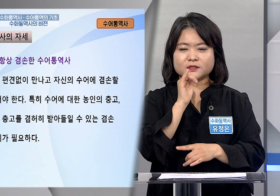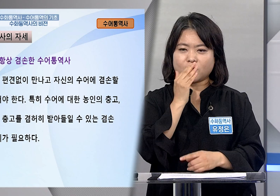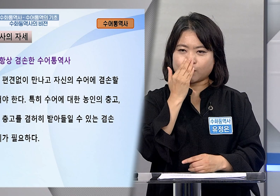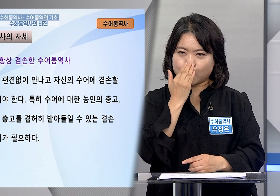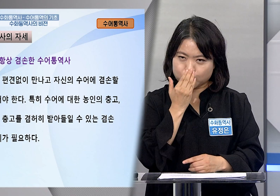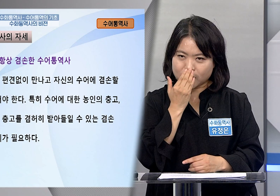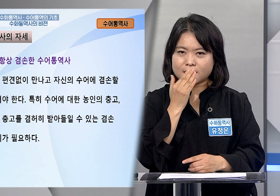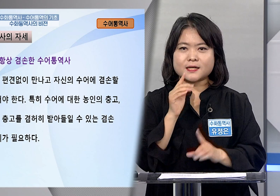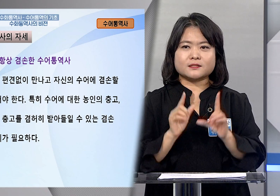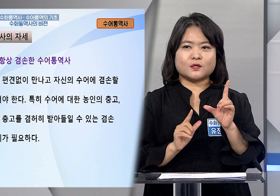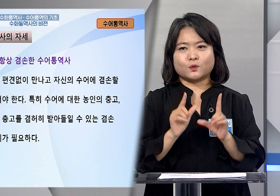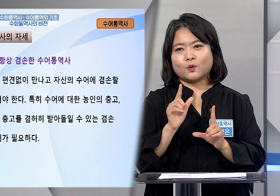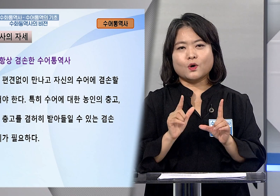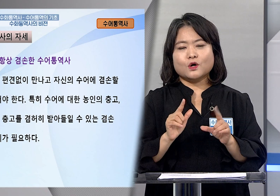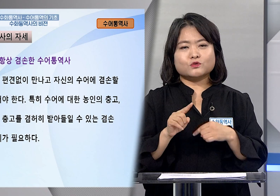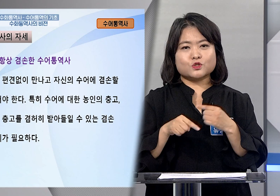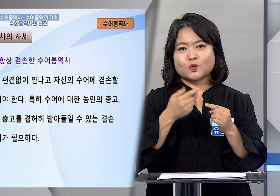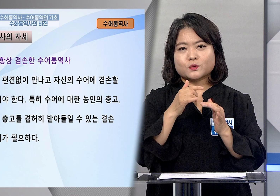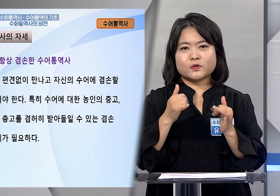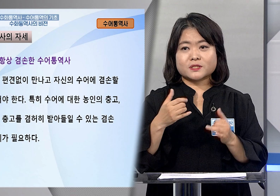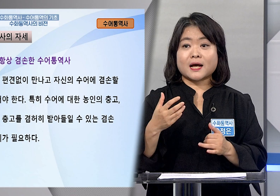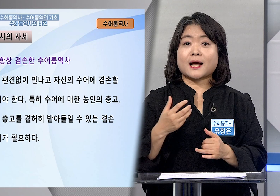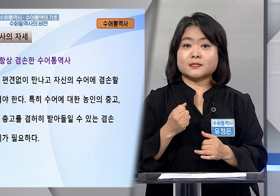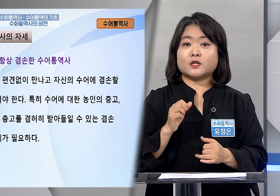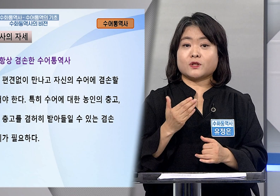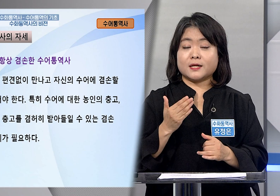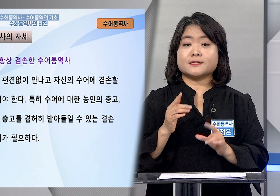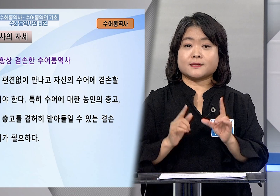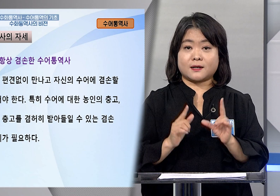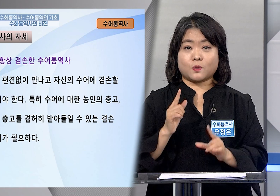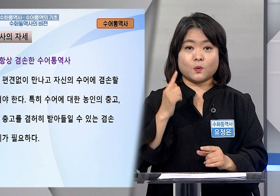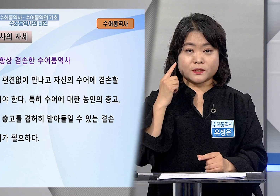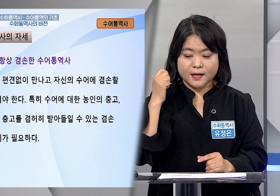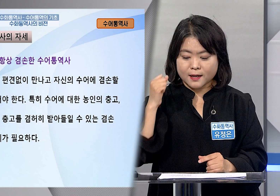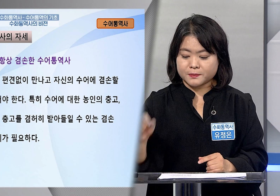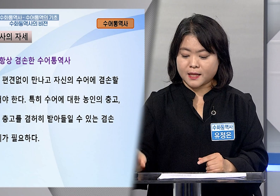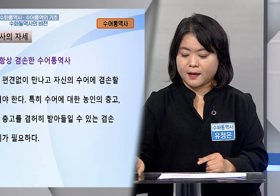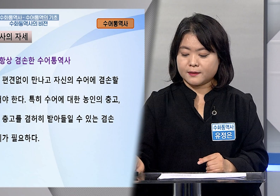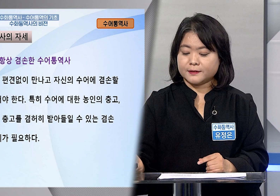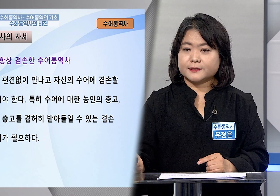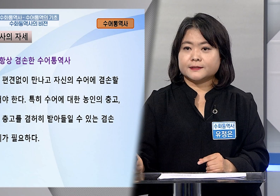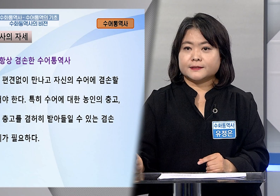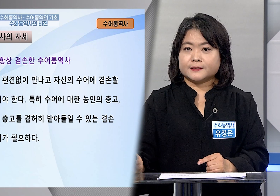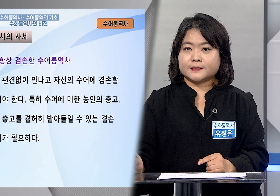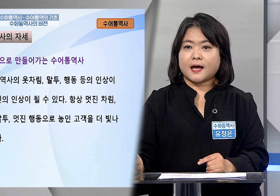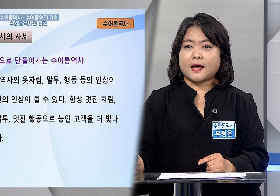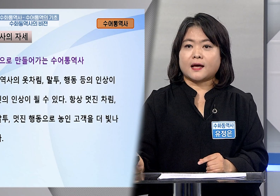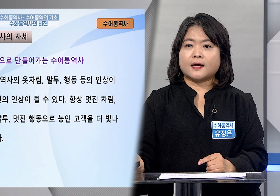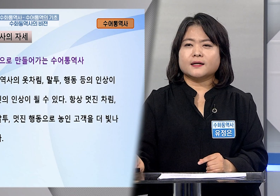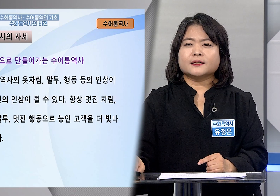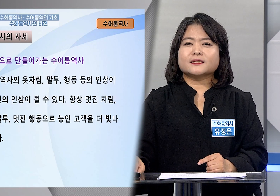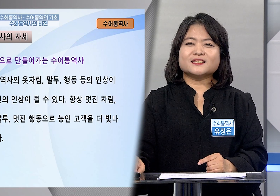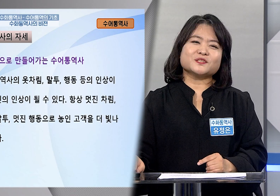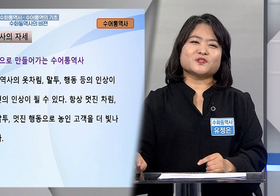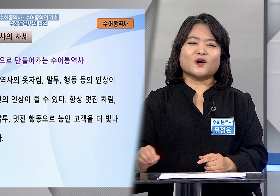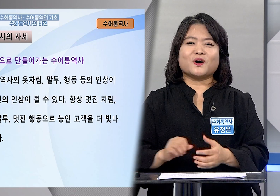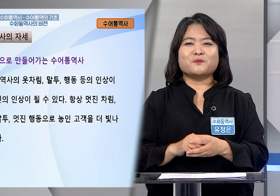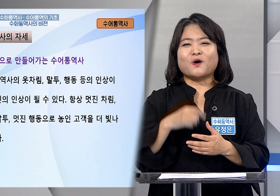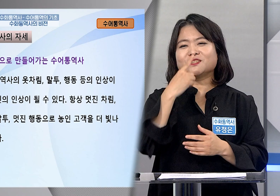그런 겸손한 자세도 우리 수화통역사가 가져야 될 자세라고 생각합니다. 자, 그리고요,